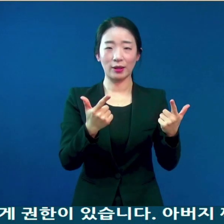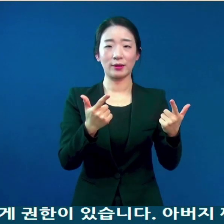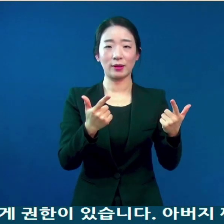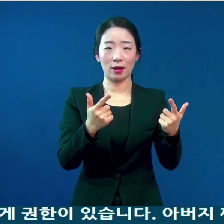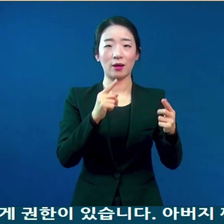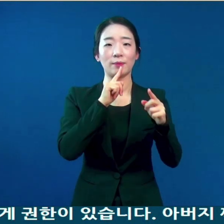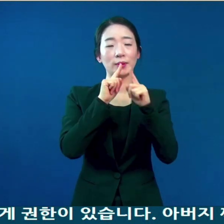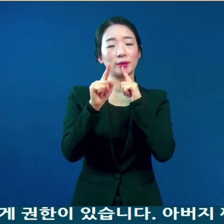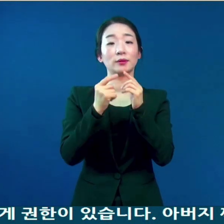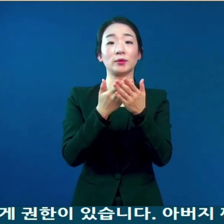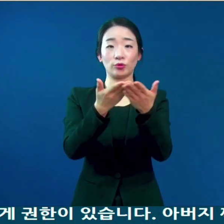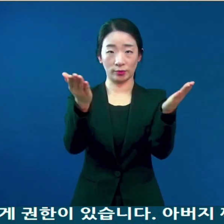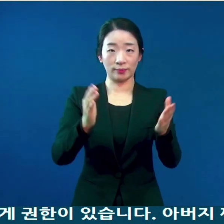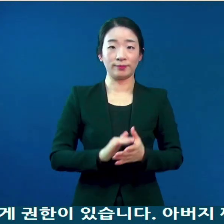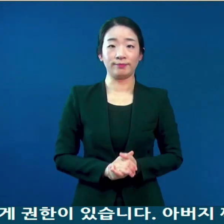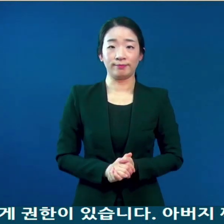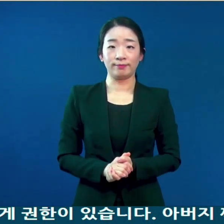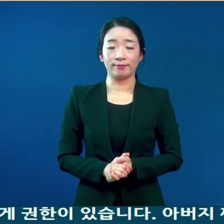말씀하십니다.